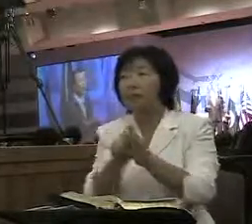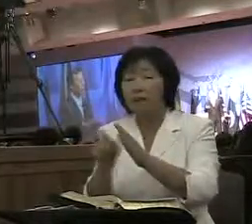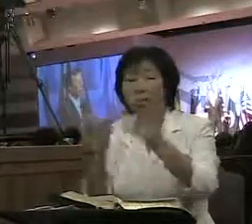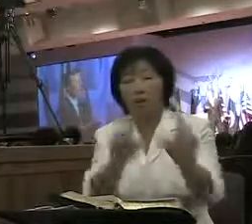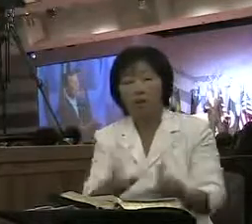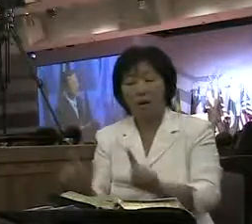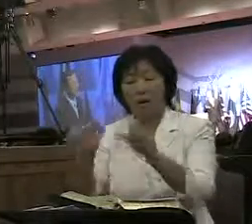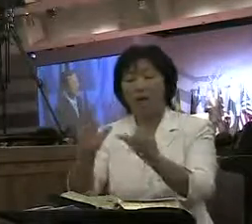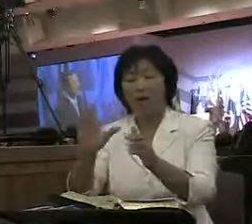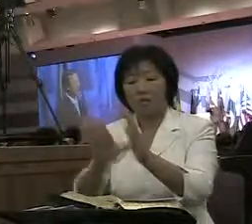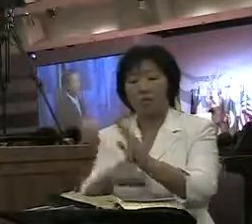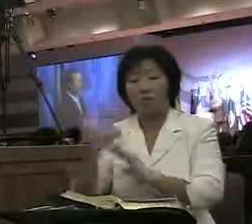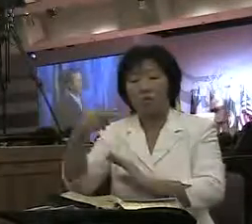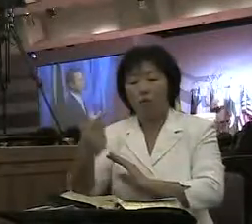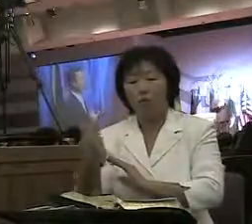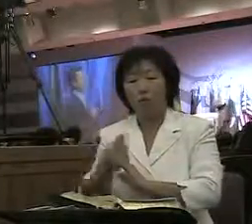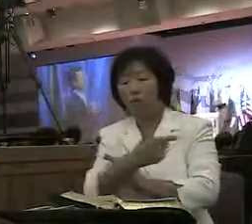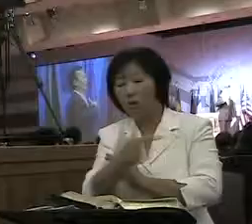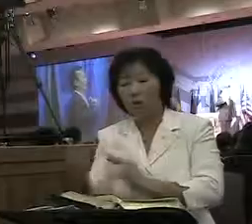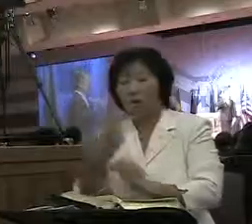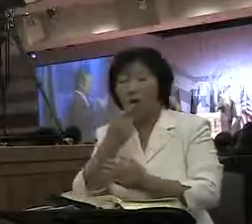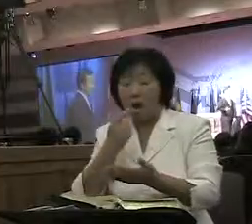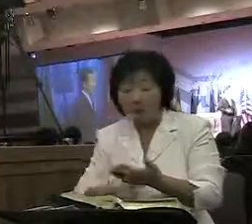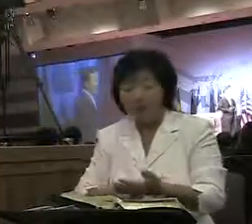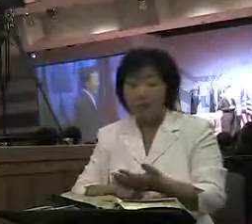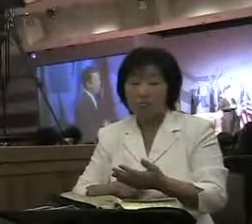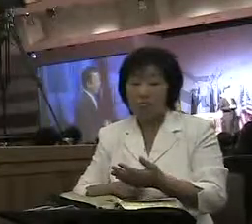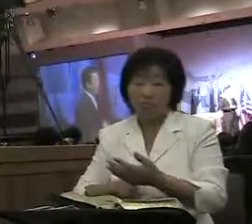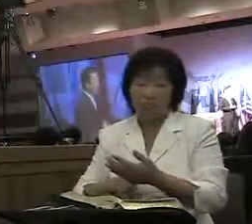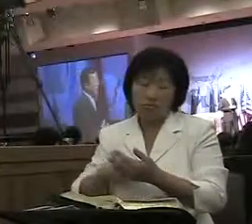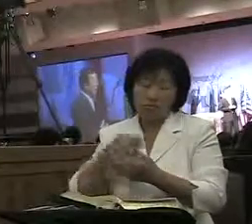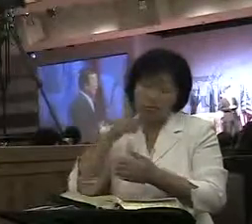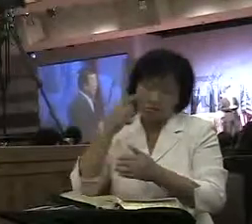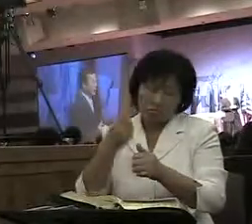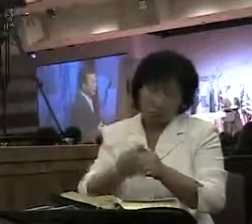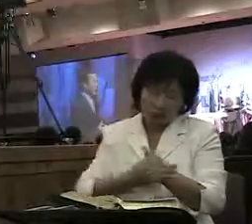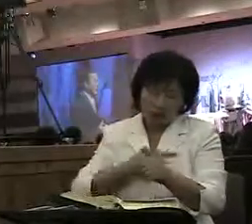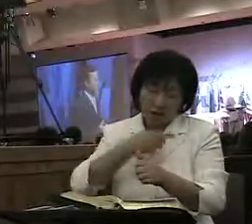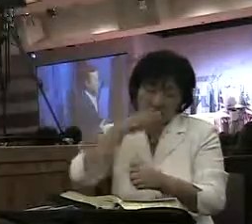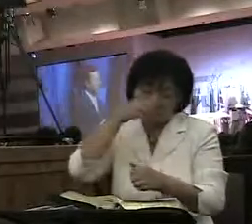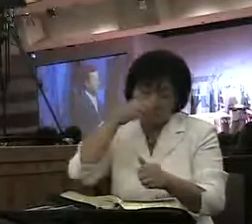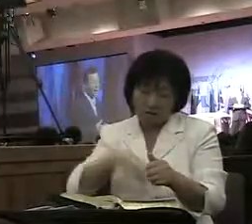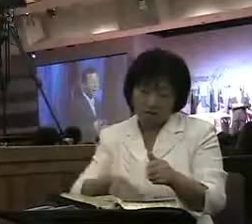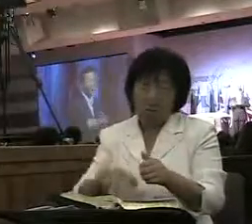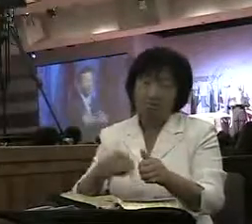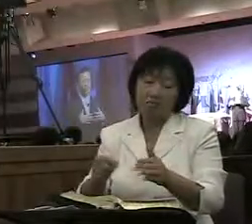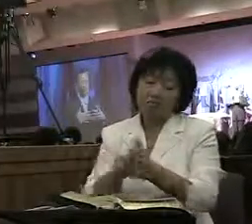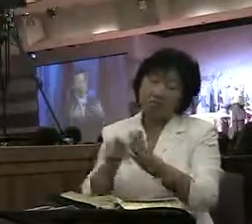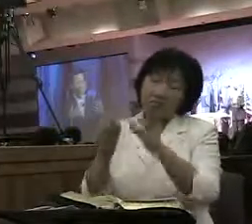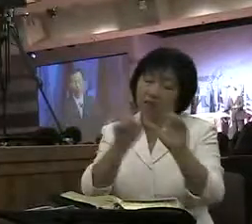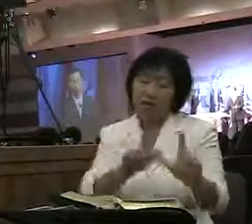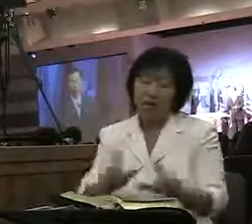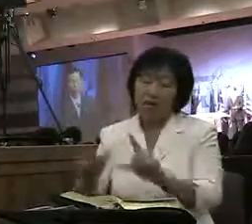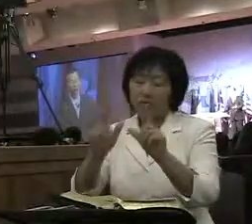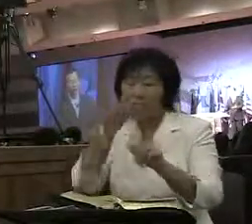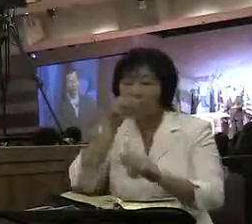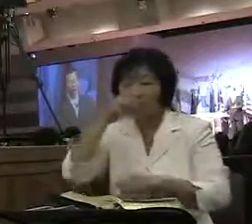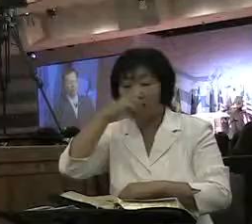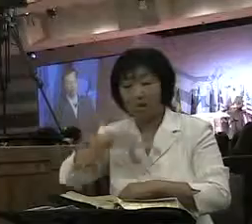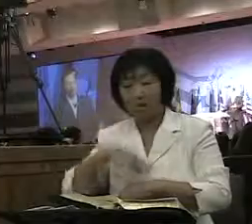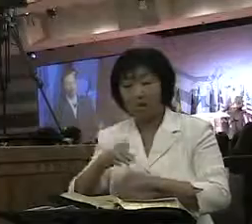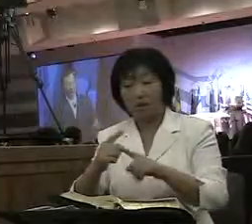신앙생활 할 때도 우리 너무나 쉽게 막연하게 신앙생활 할 수 있습니다. 막연하게 그냥 교회